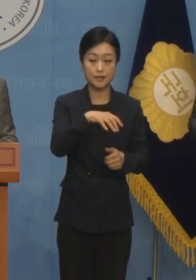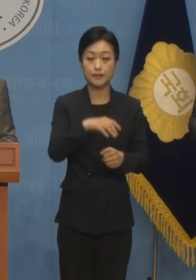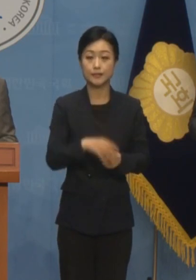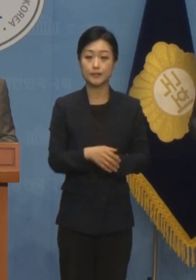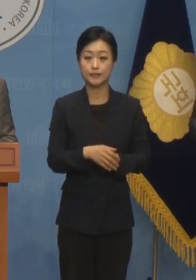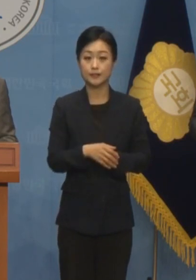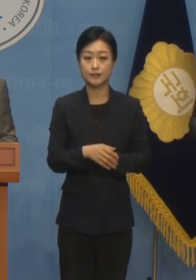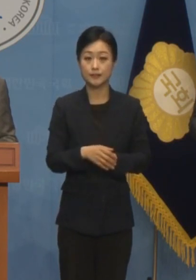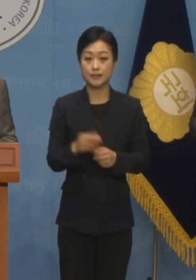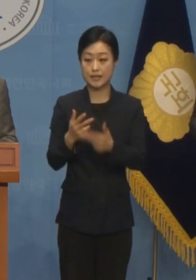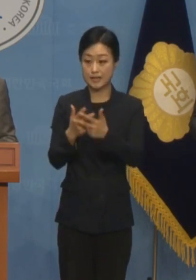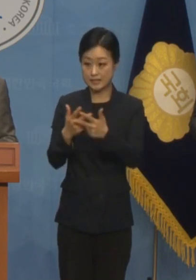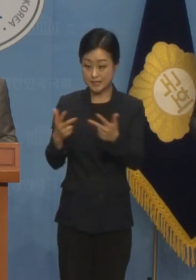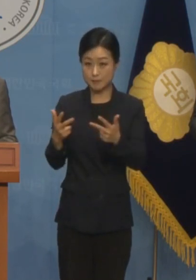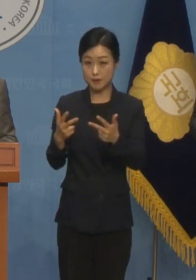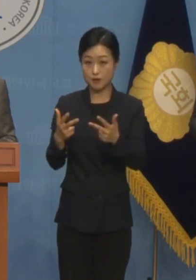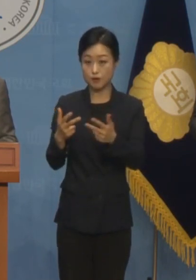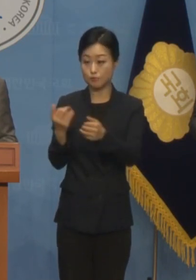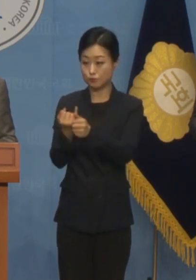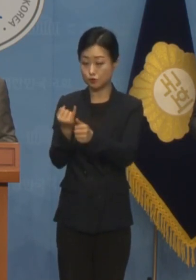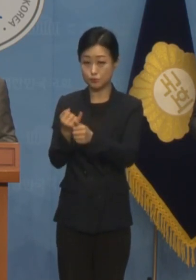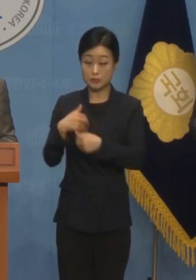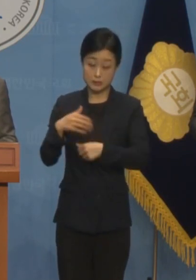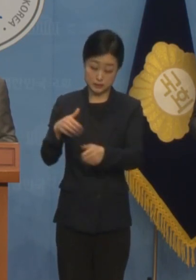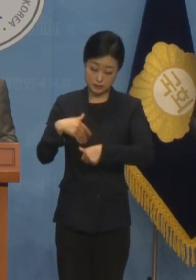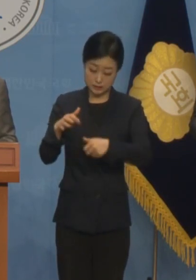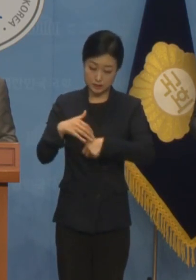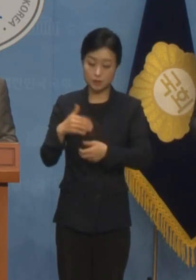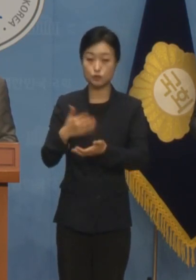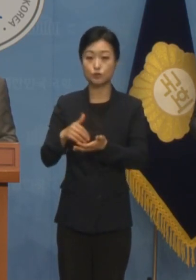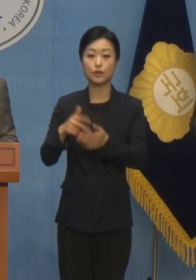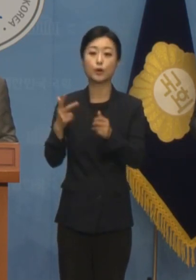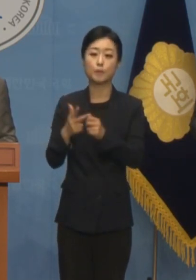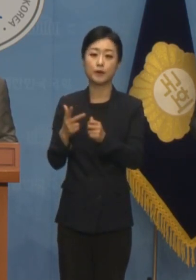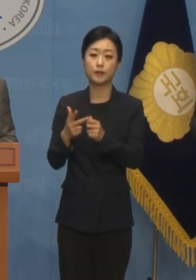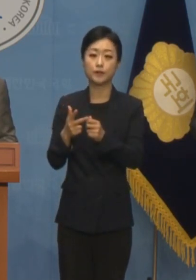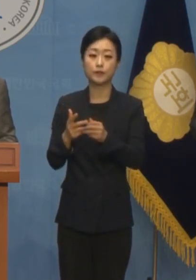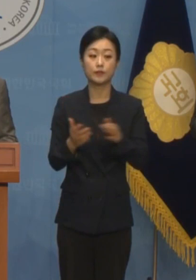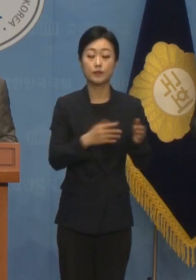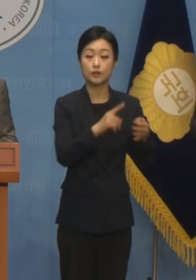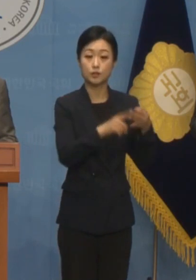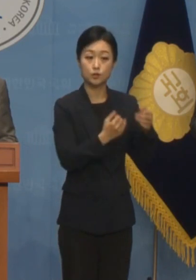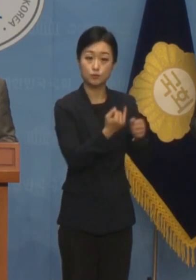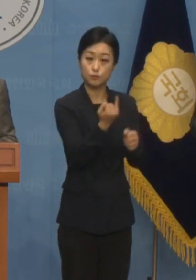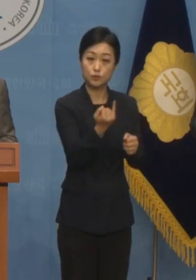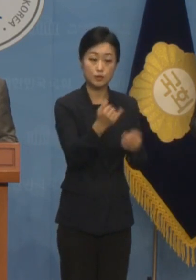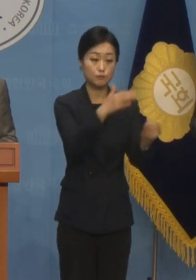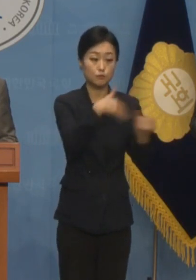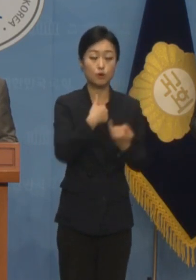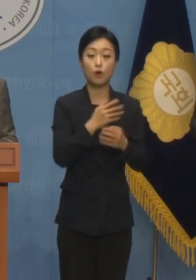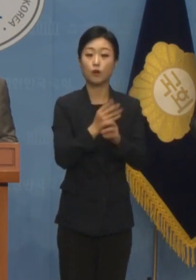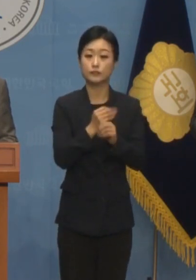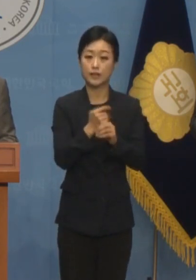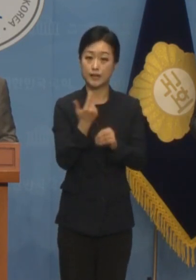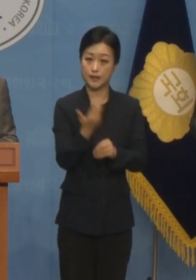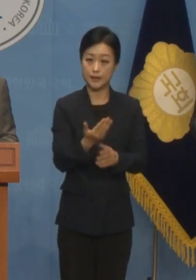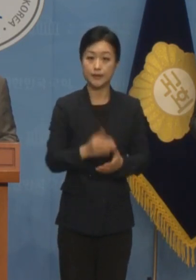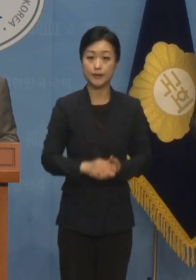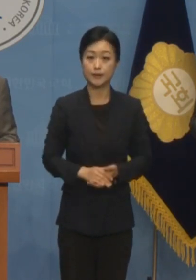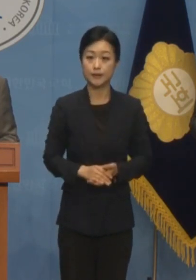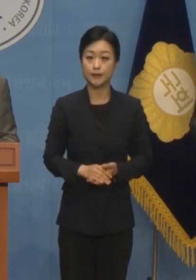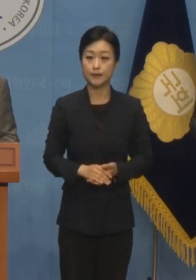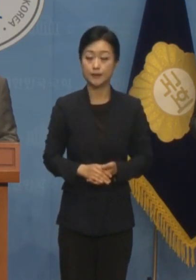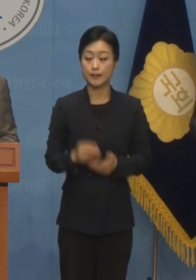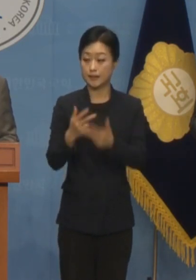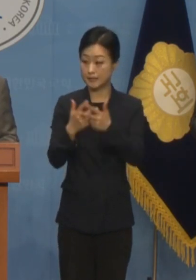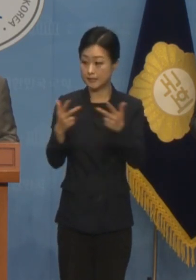여사에 대해서 7번째 소환 조사를 통보했습니다. 김건희 여사는 도대체 언제 소환할 겁니까?